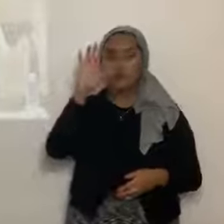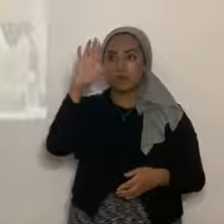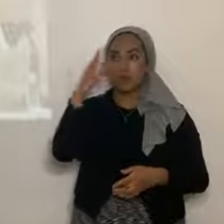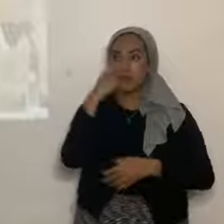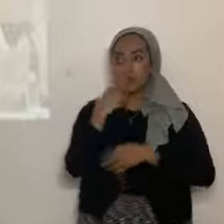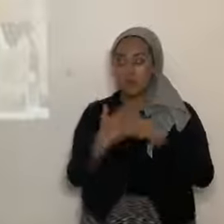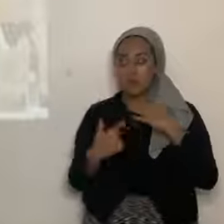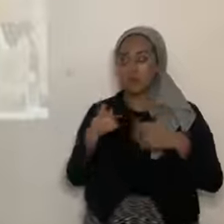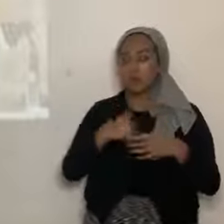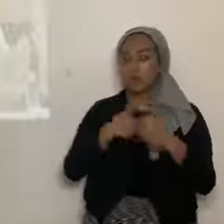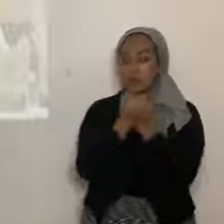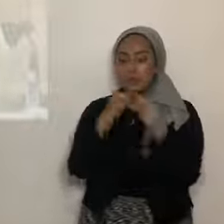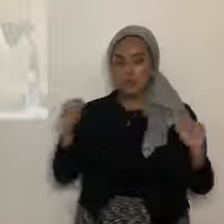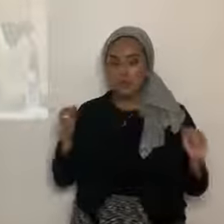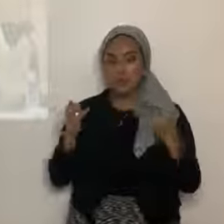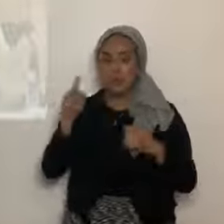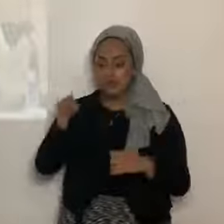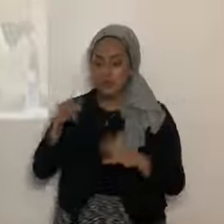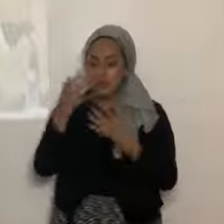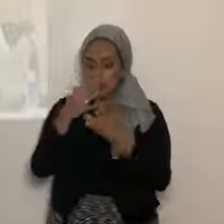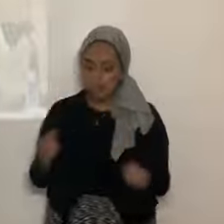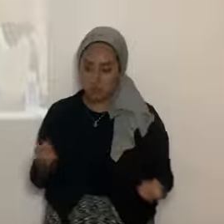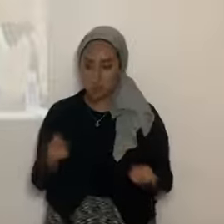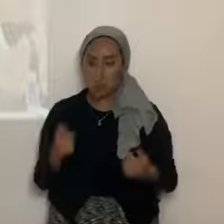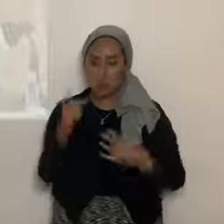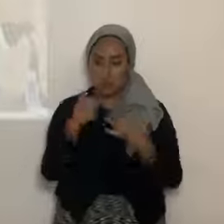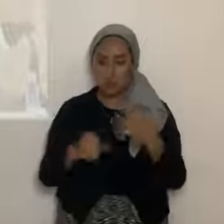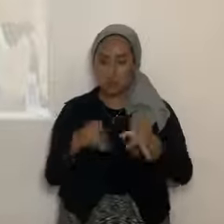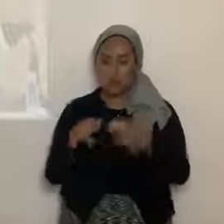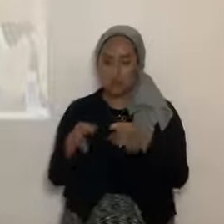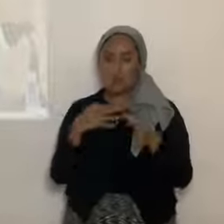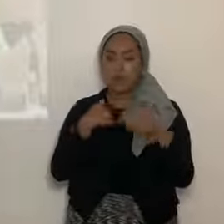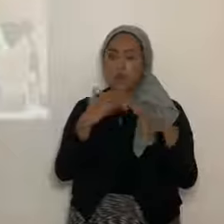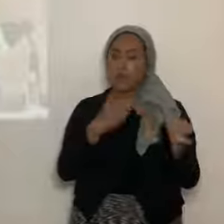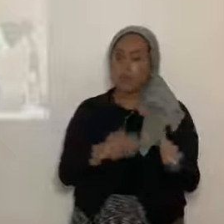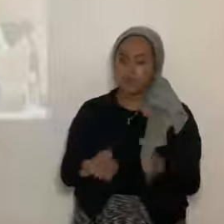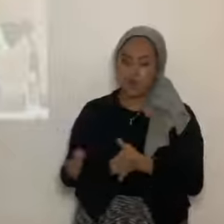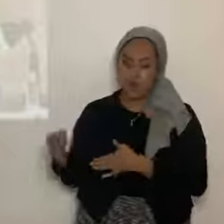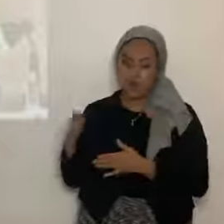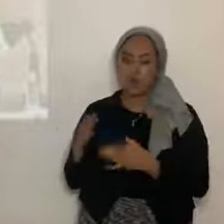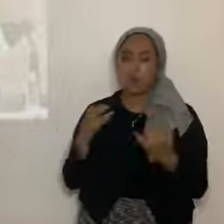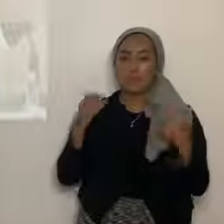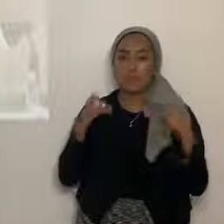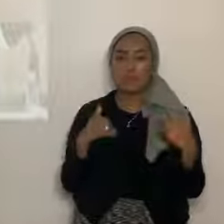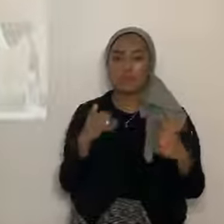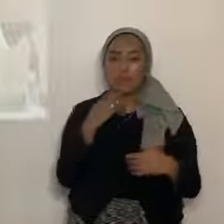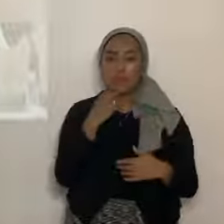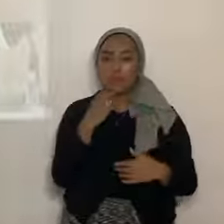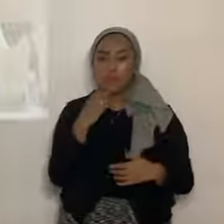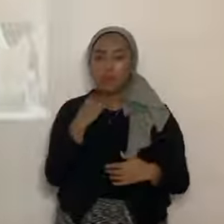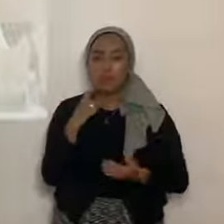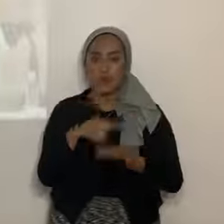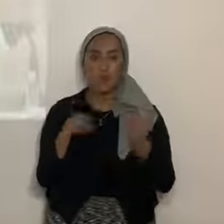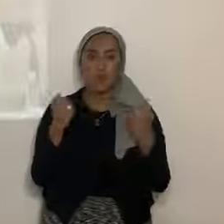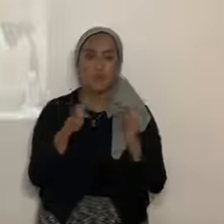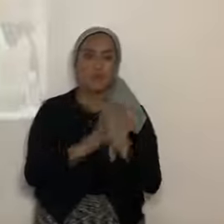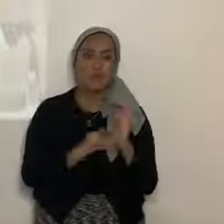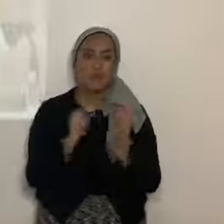salvos. Ahora necesitas ser sanado. Eso es un proceso. Ahora vamos a Hebreos, vamos a ver varias citas más. Vamos